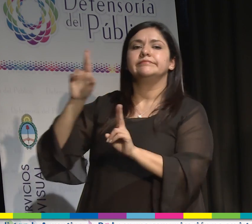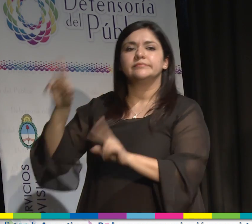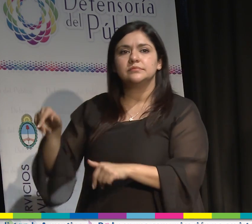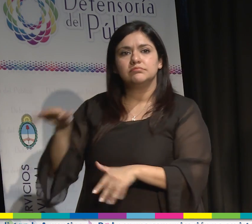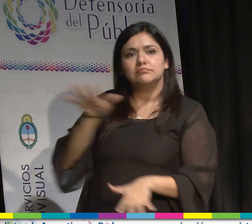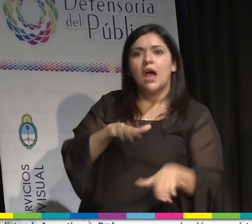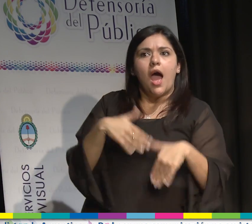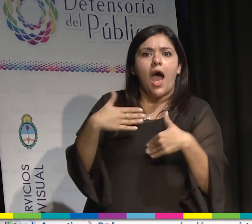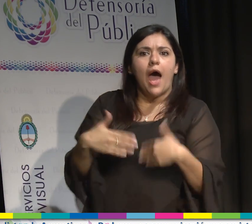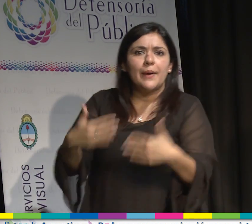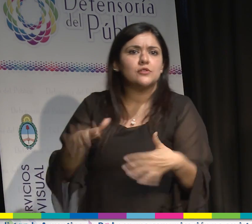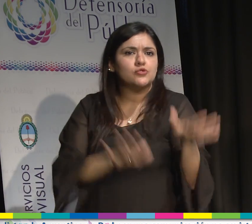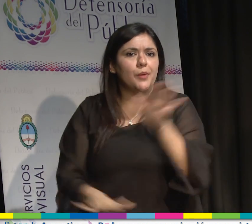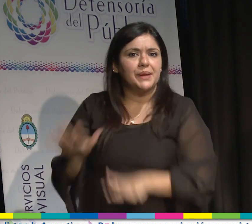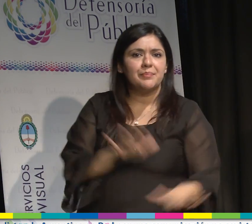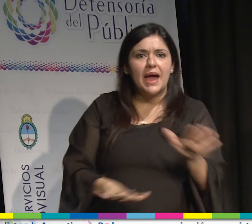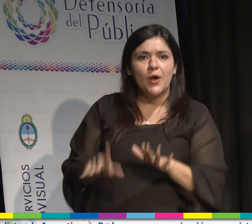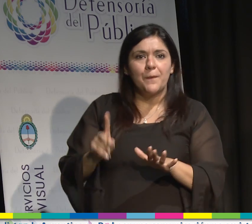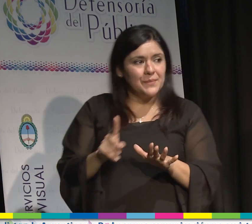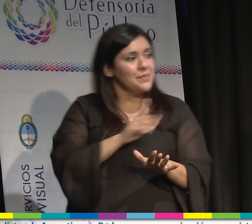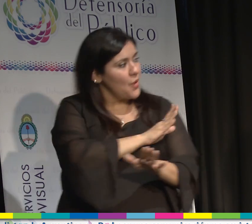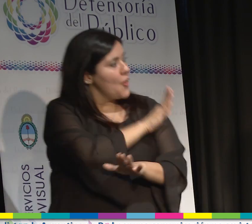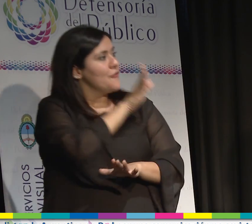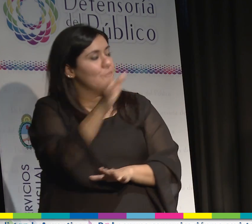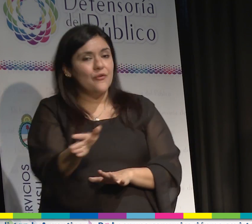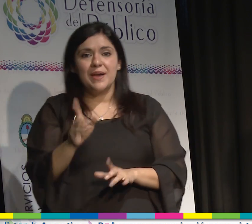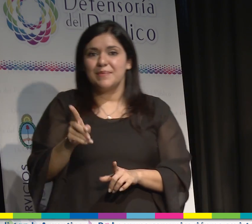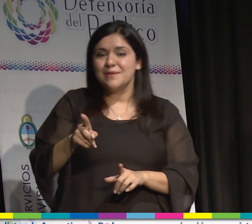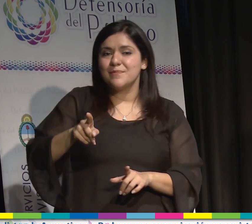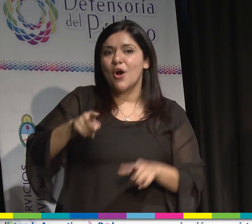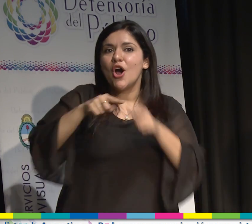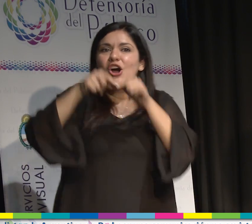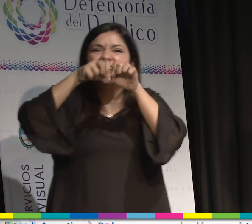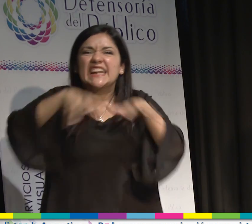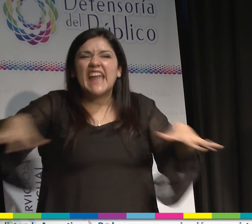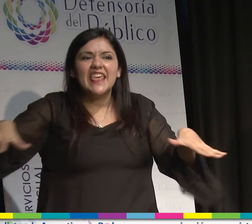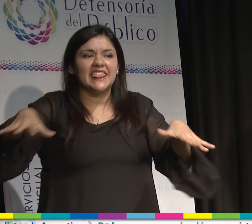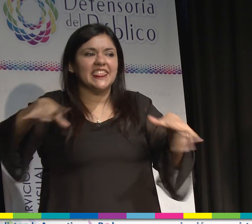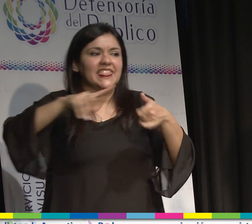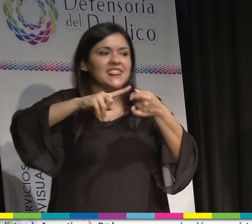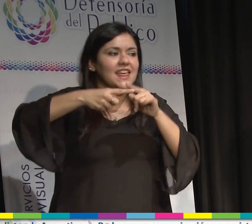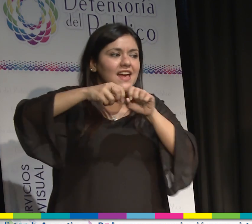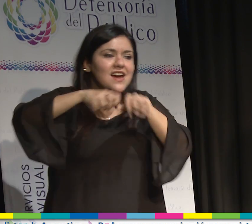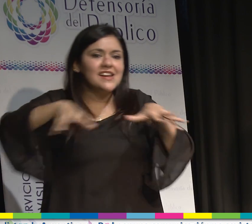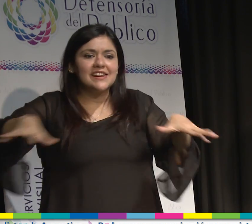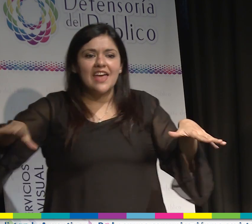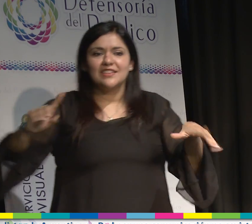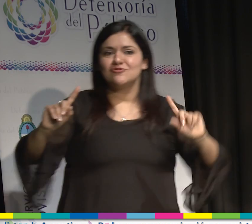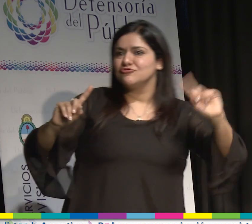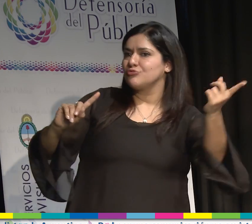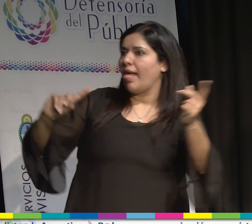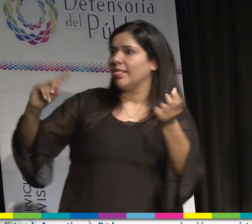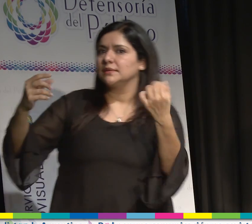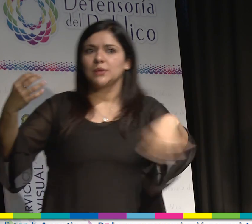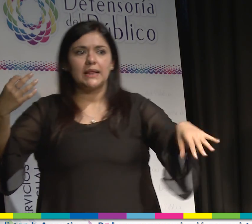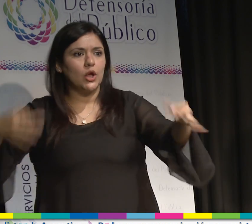que no estuvo en nuestros territorios respectivos porque esta es una red federal estamos desperdigadas y desperdigados por